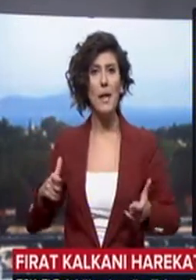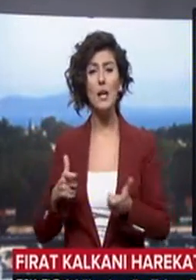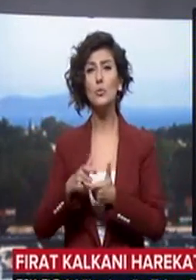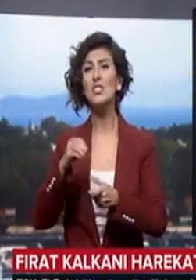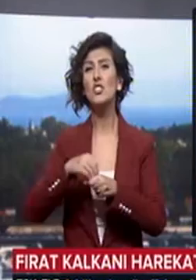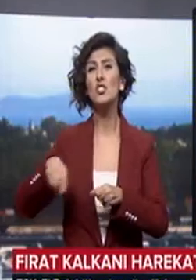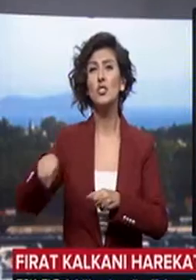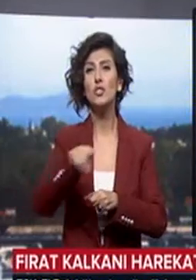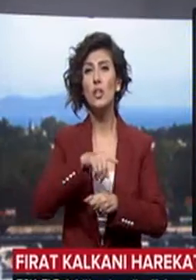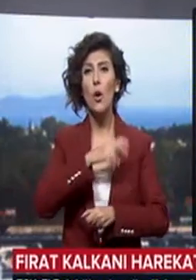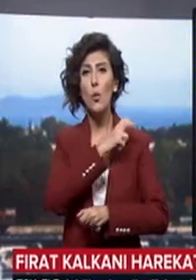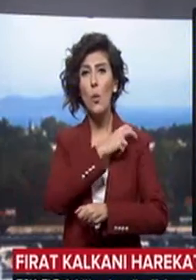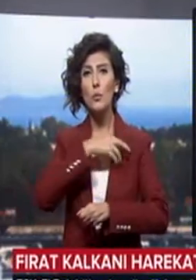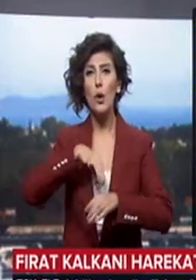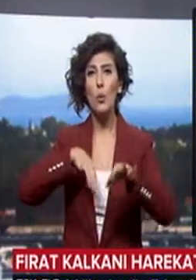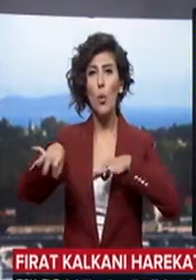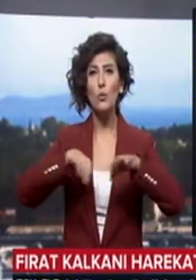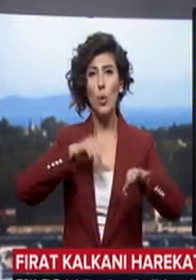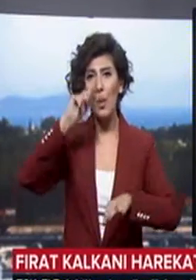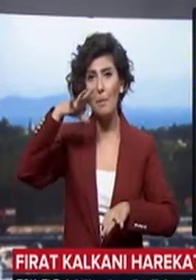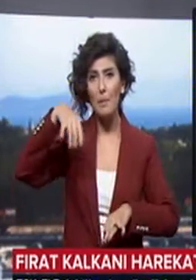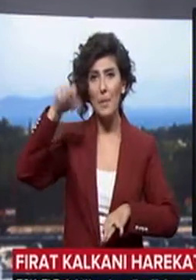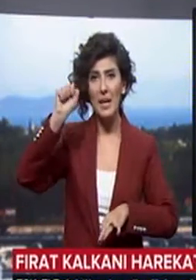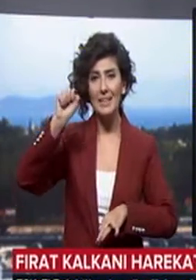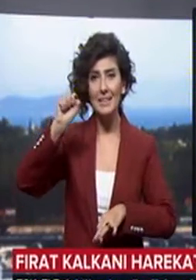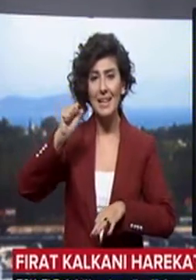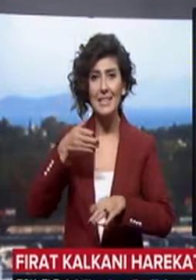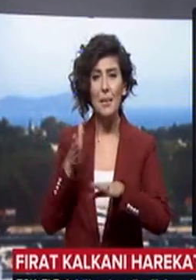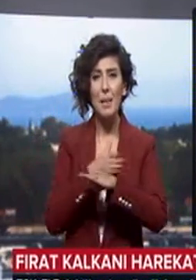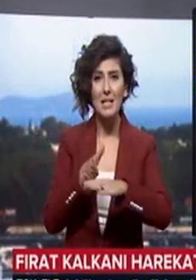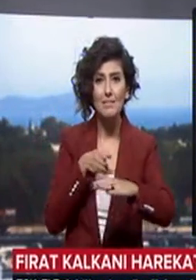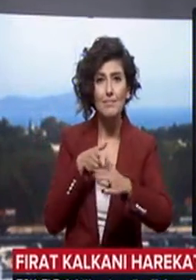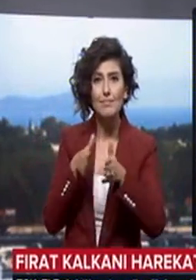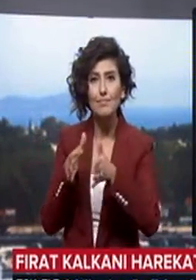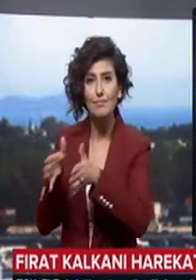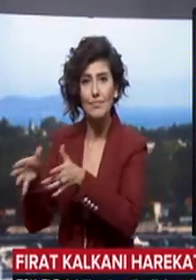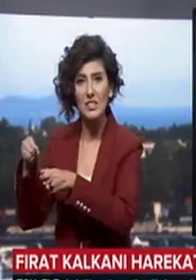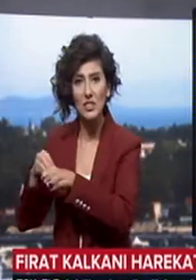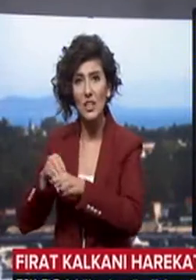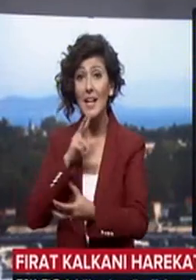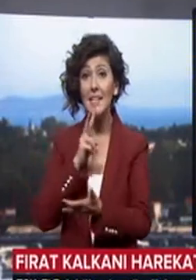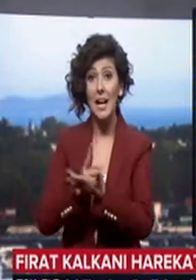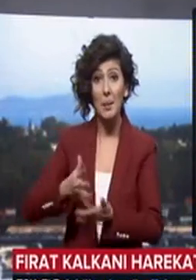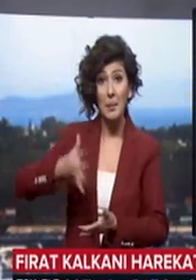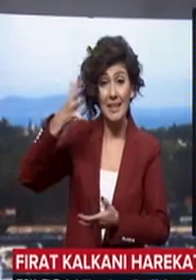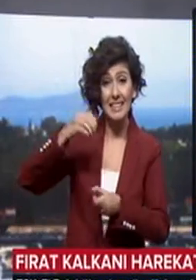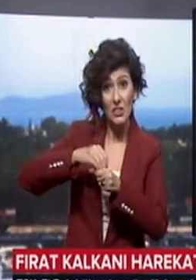aralarında komuta kontrol merkezi, cephanelik ve karargah binalarının da bulunduğu 15 hedef imha edildi.